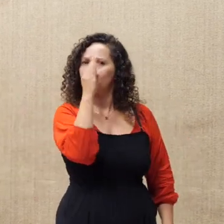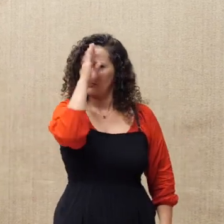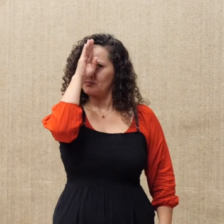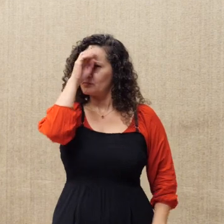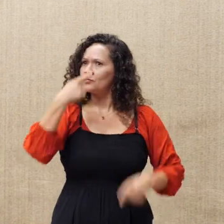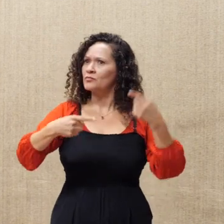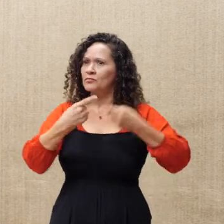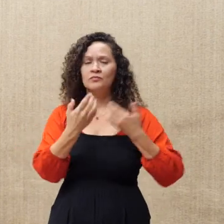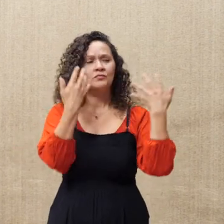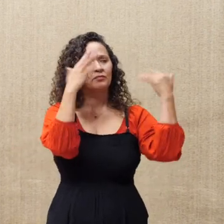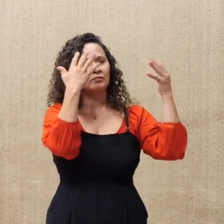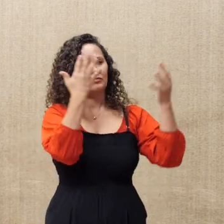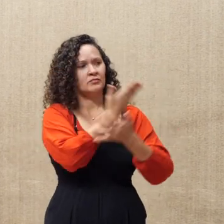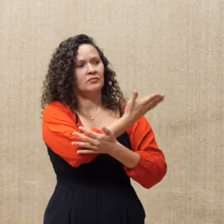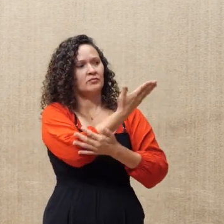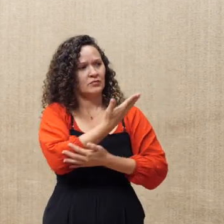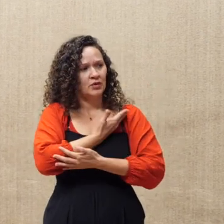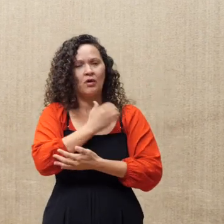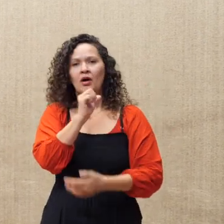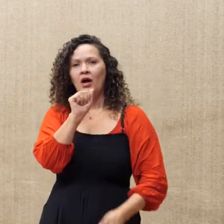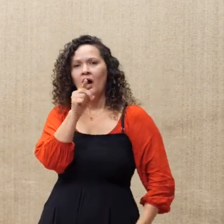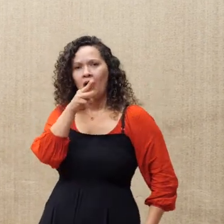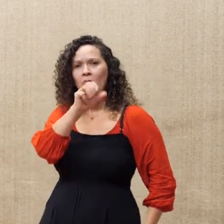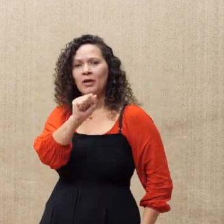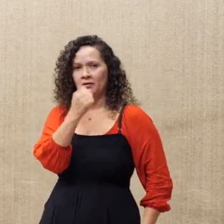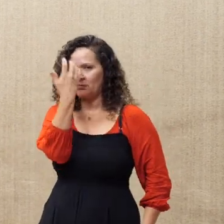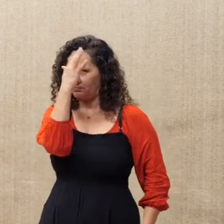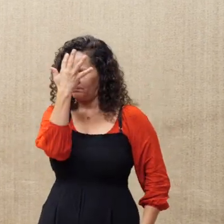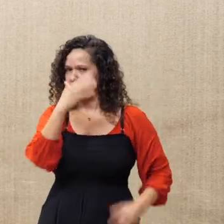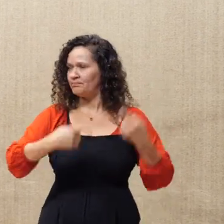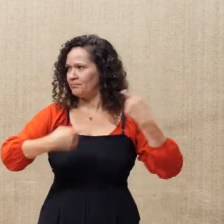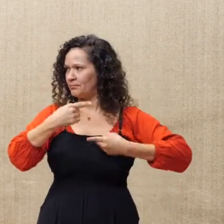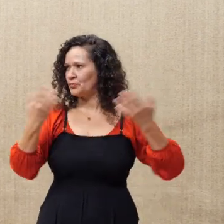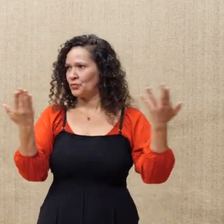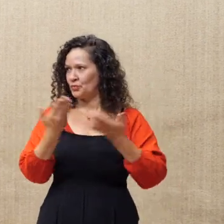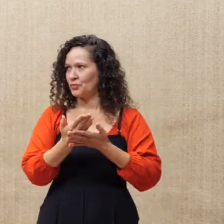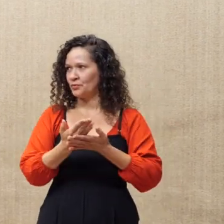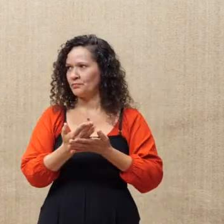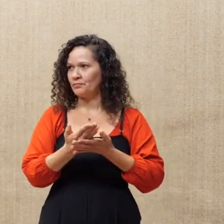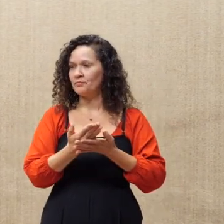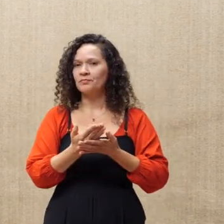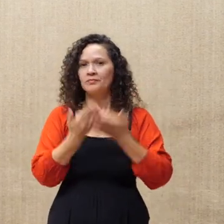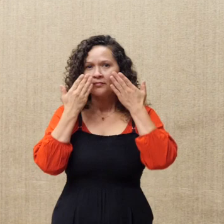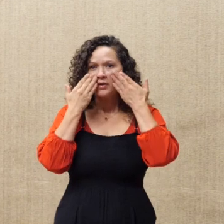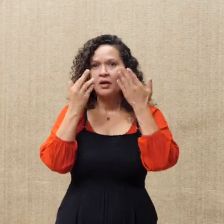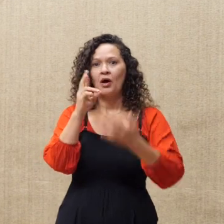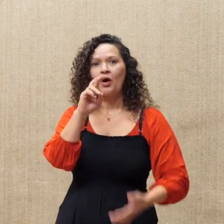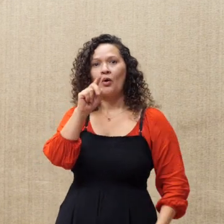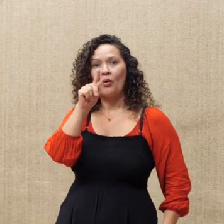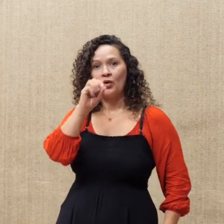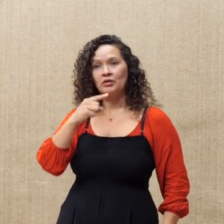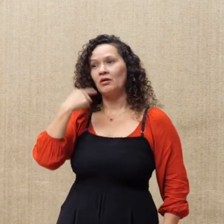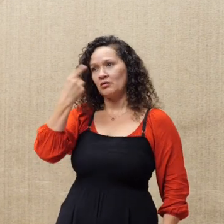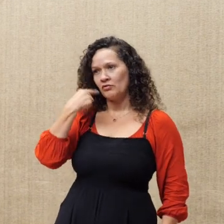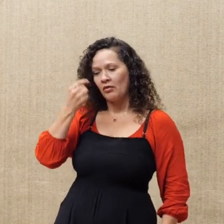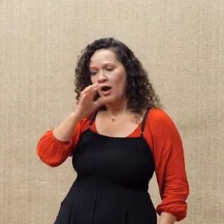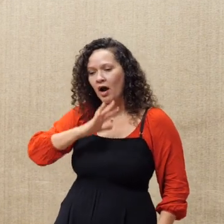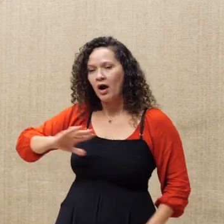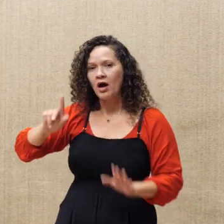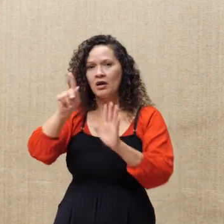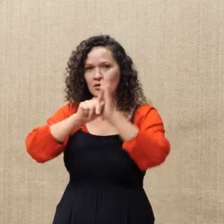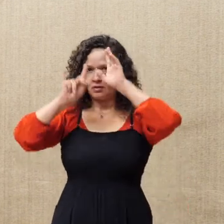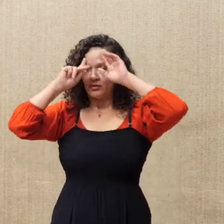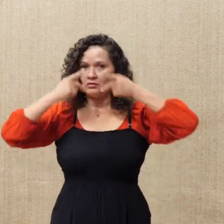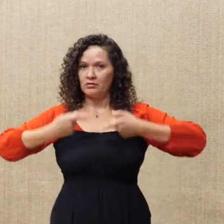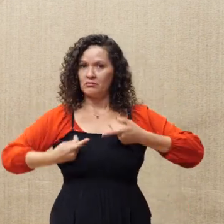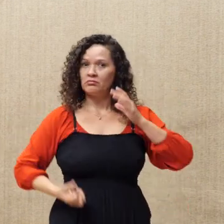ser feito. Eu queria parabenizar o companheiro Alberto Cantalice por isso. Né? Me apresentando, meu nome é Rodrigo Mondego, sou advogado da área de Direitos Humanos,